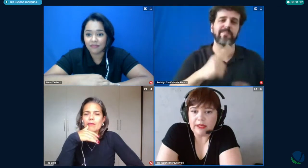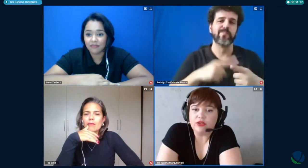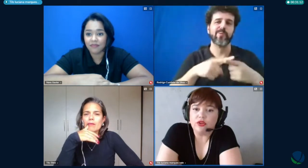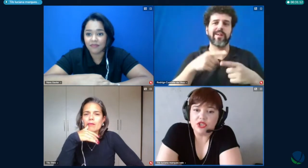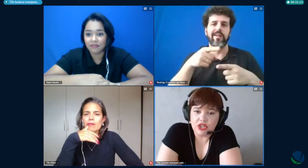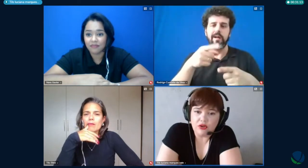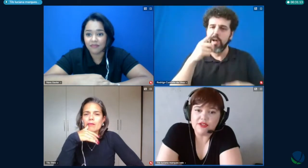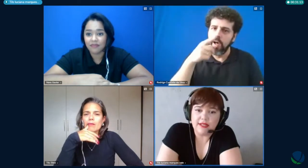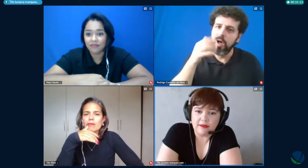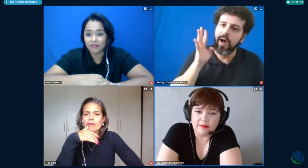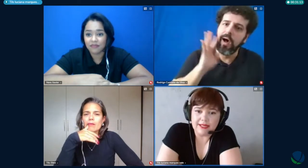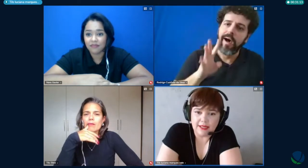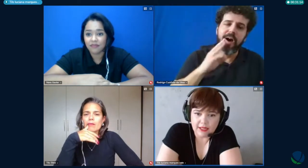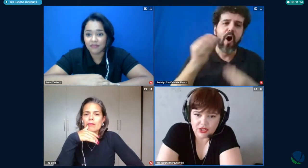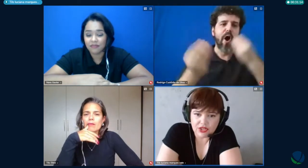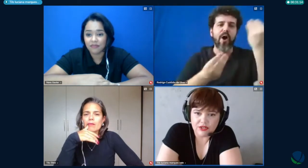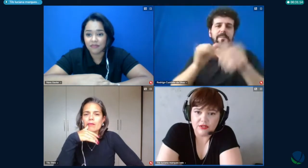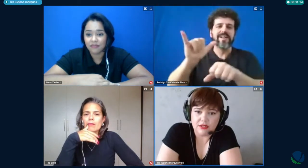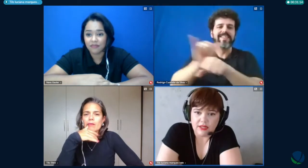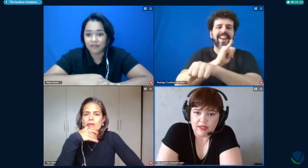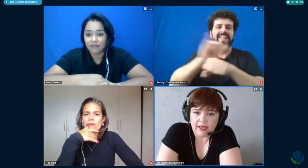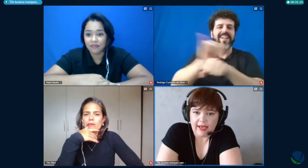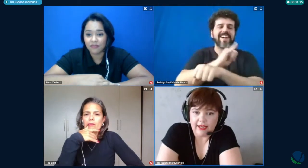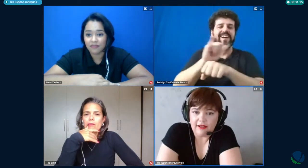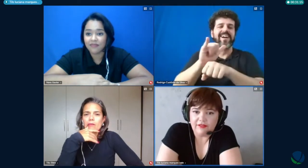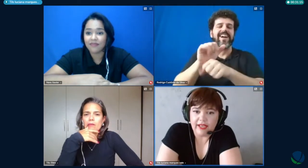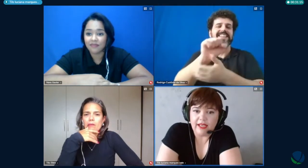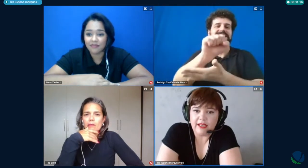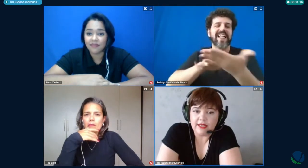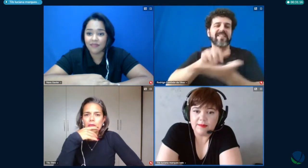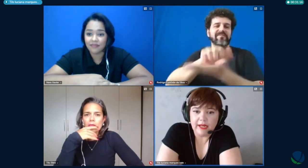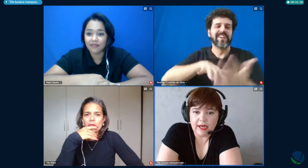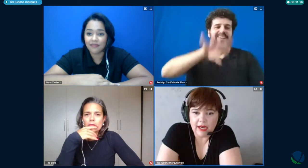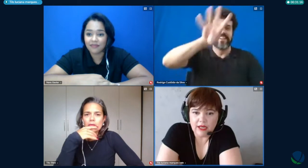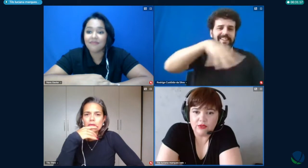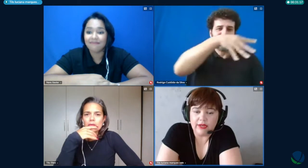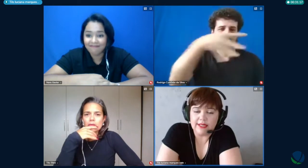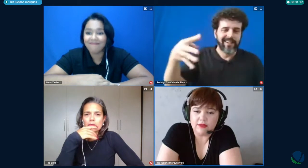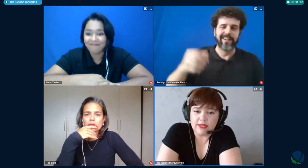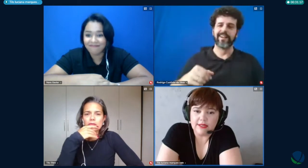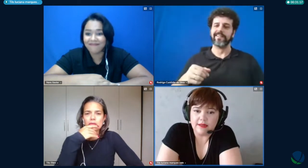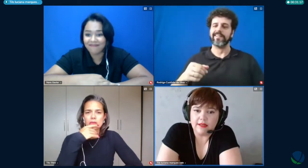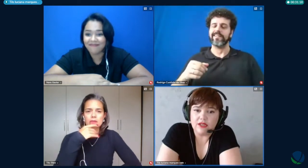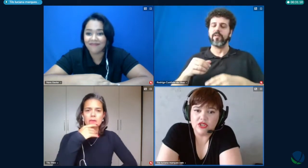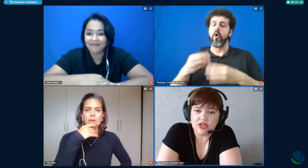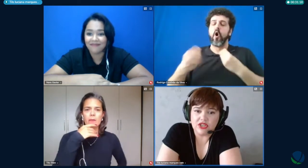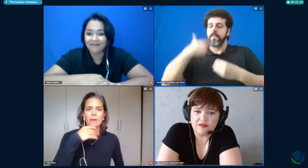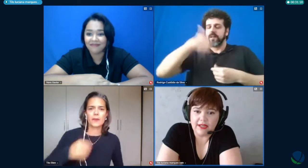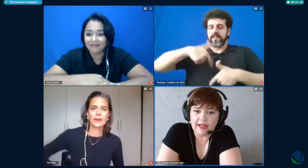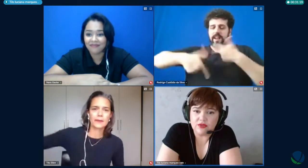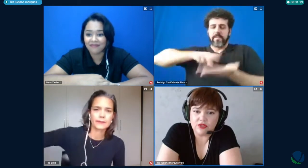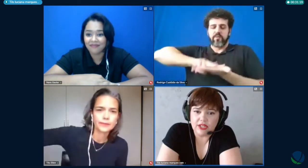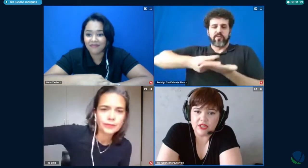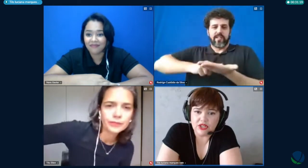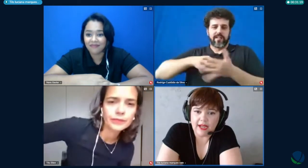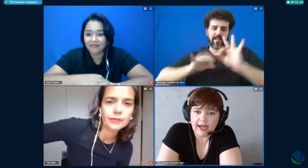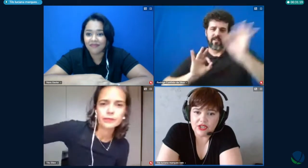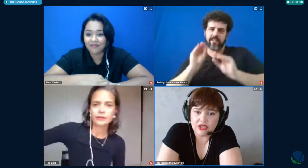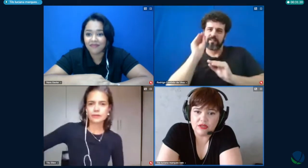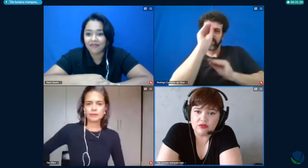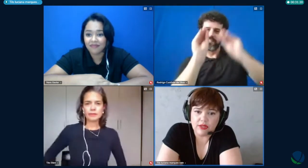Bom, a metodologia eu gostei bastante. Ela vem explicando a questão das estratégias de atividades,